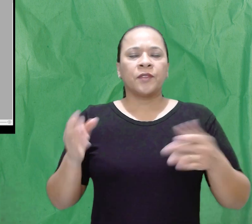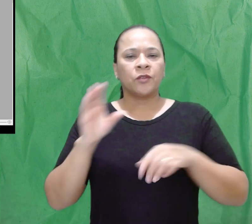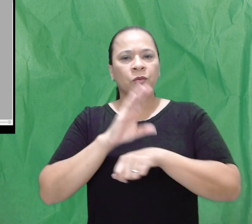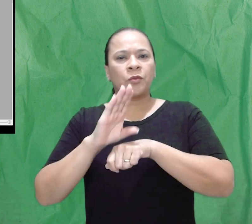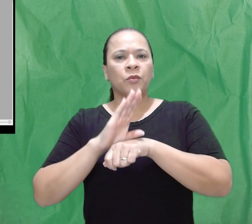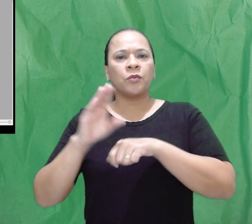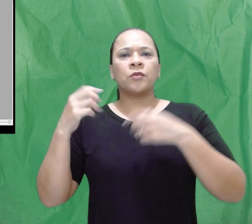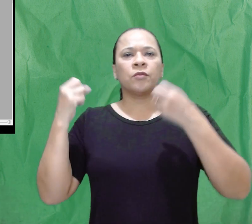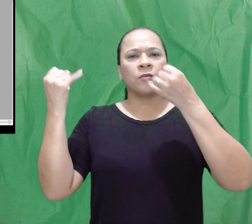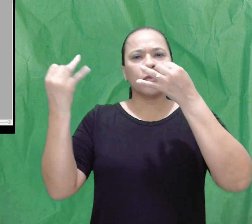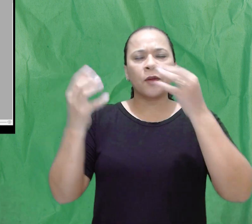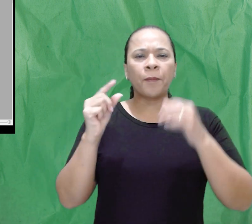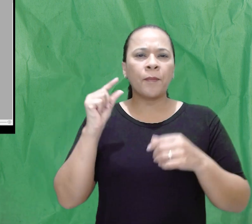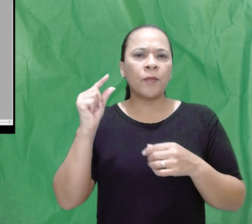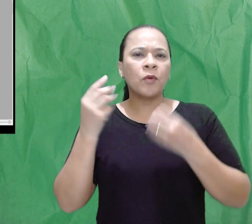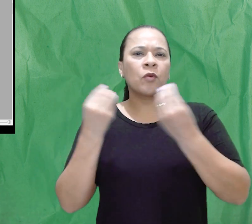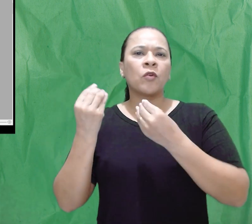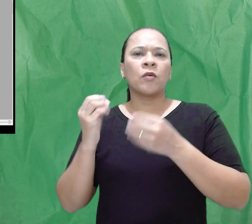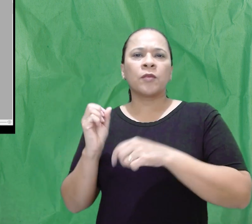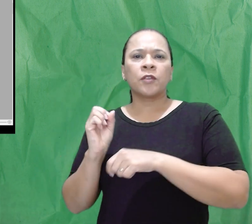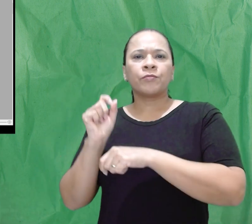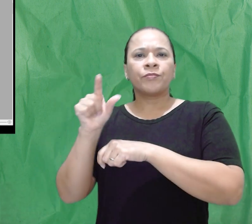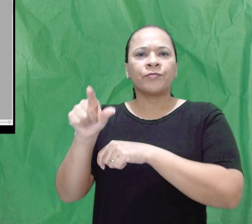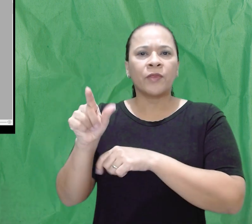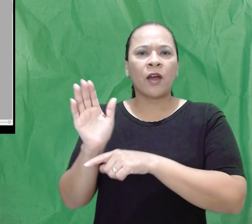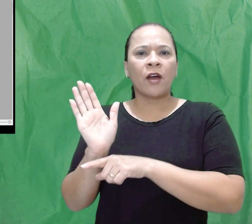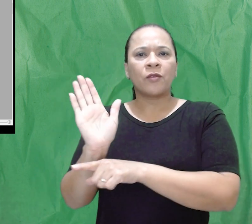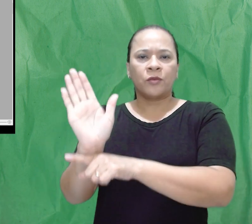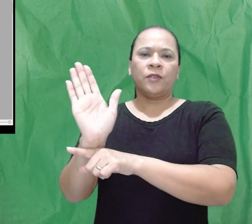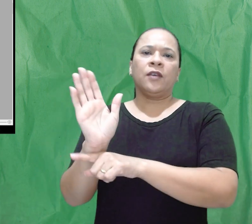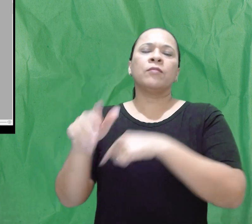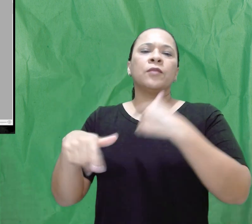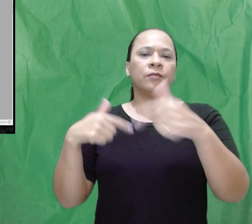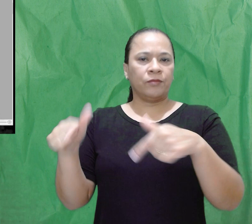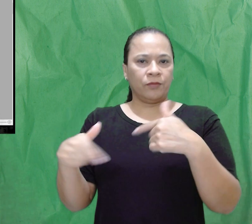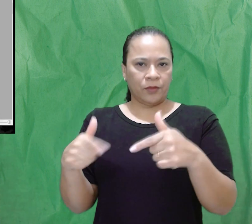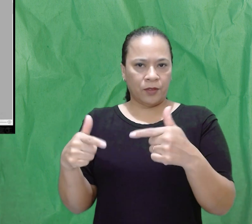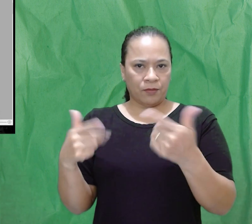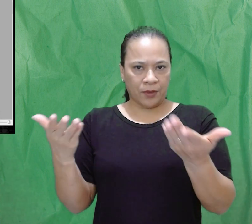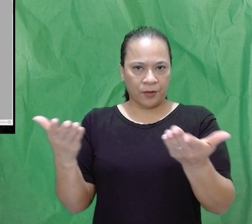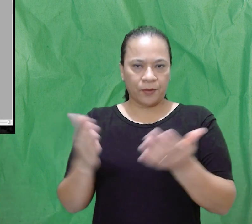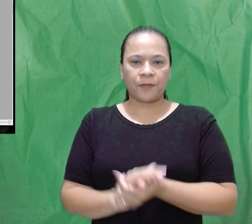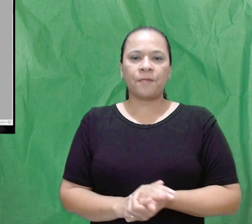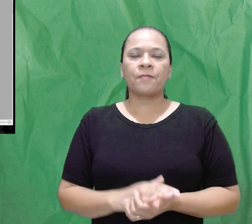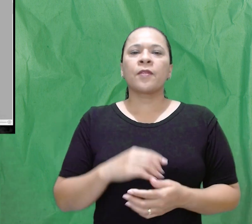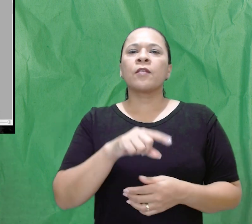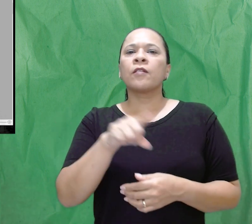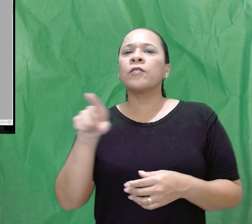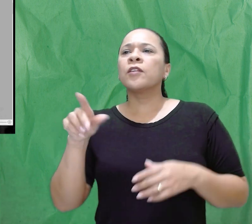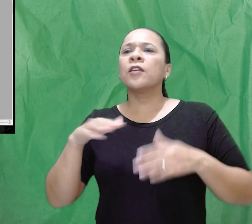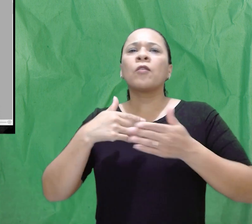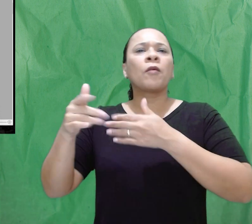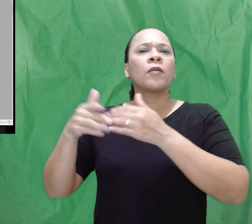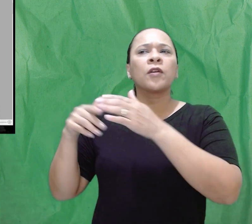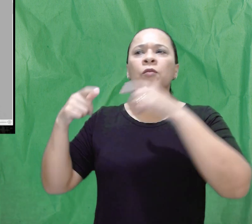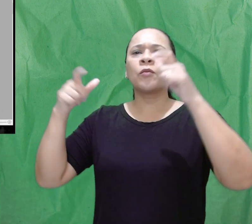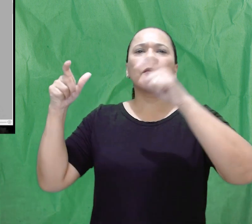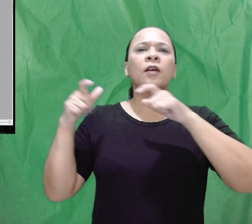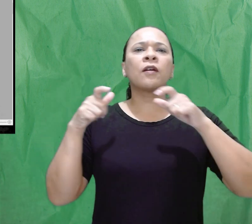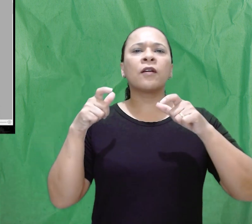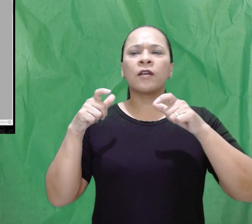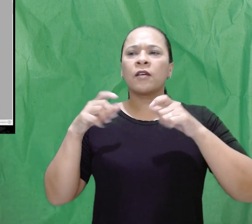contribuir para o exercício dessa função. Em qualquer tipo de trabalho, é importante você se preocupar com o seu comportamento profissional, é